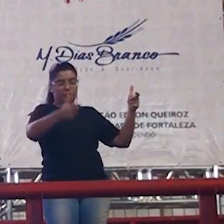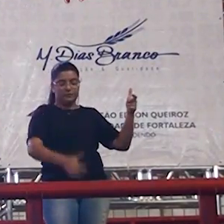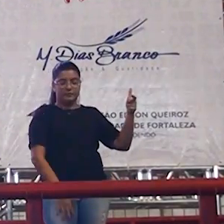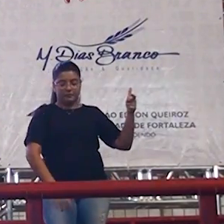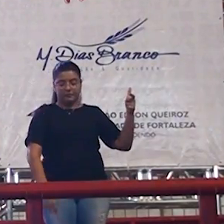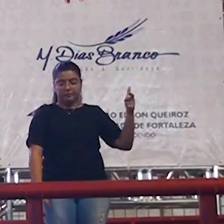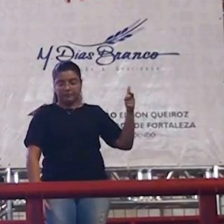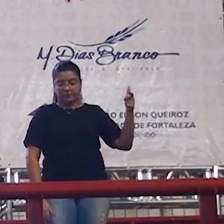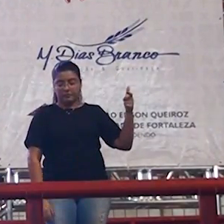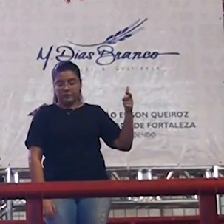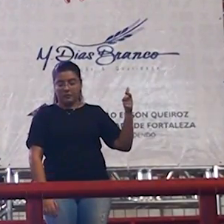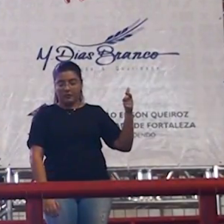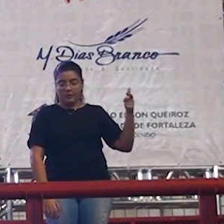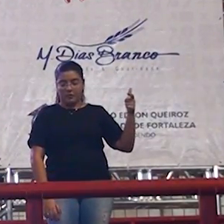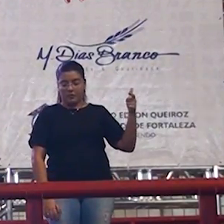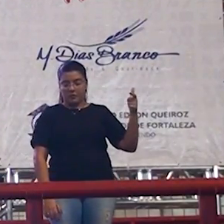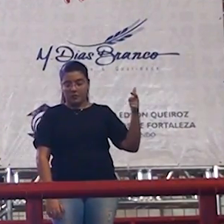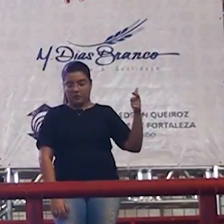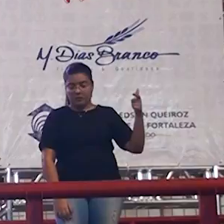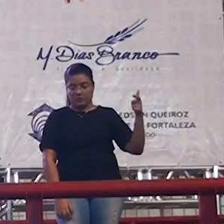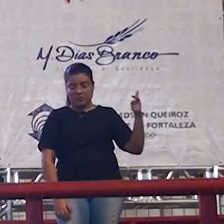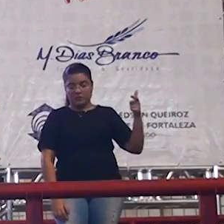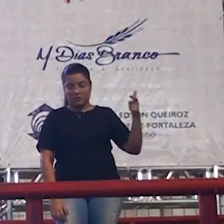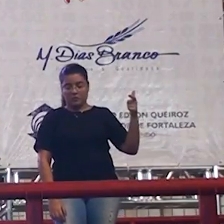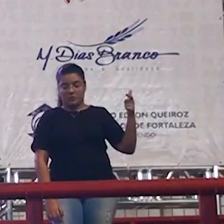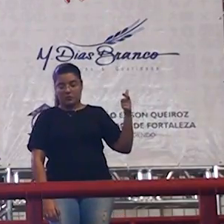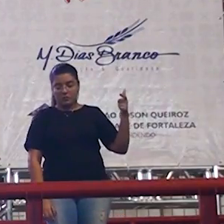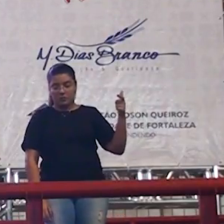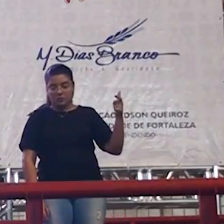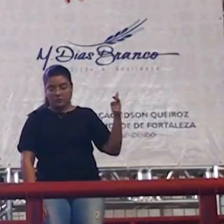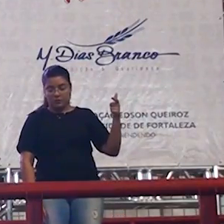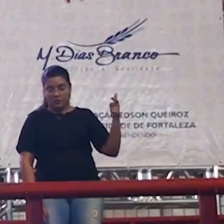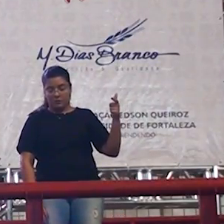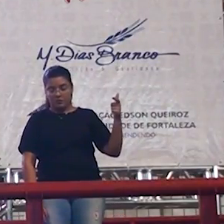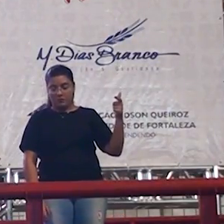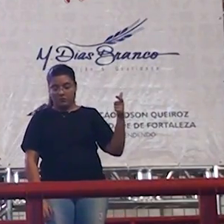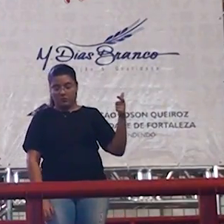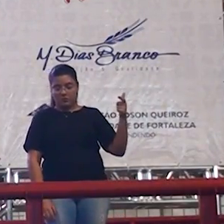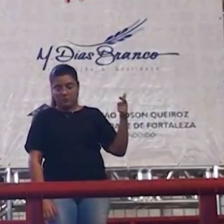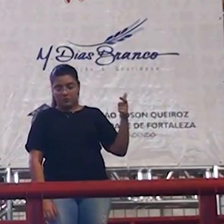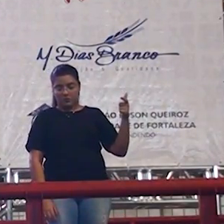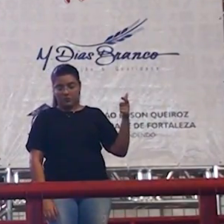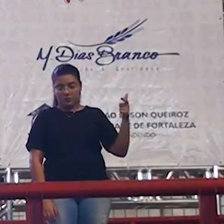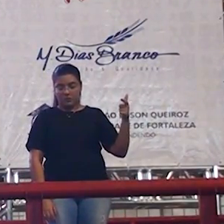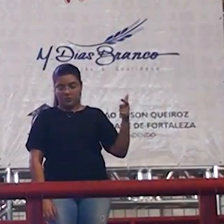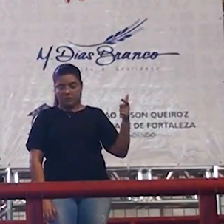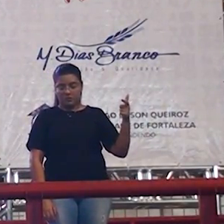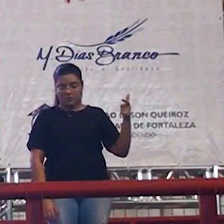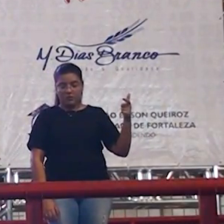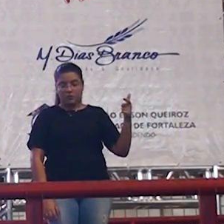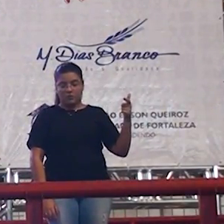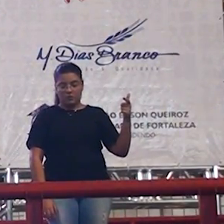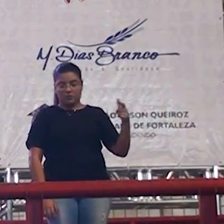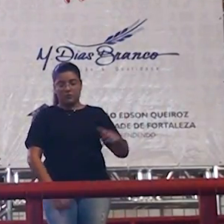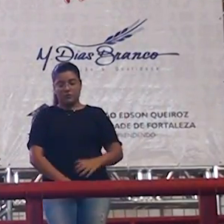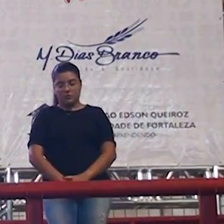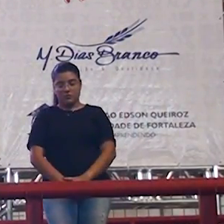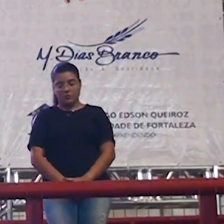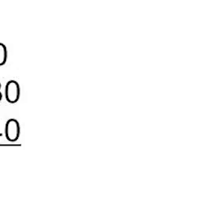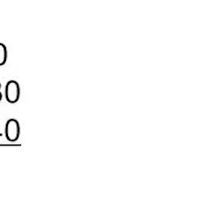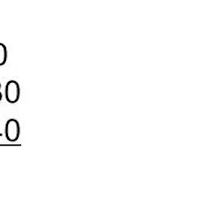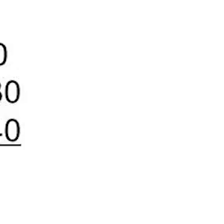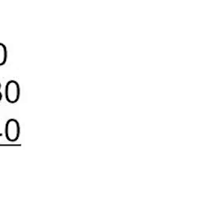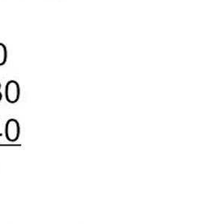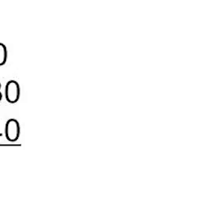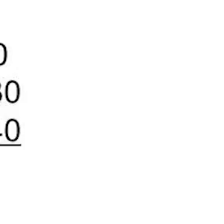lado vai ter uma, né? O maior lado corresponde ao maior valor de soma.